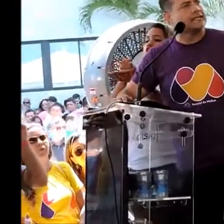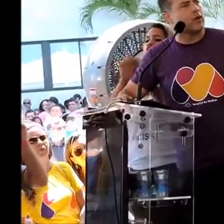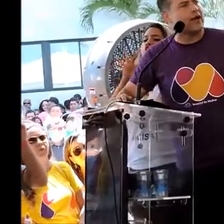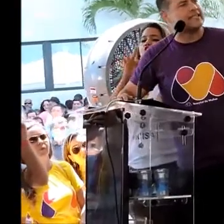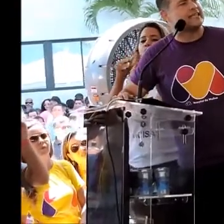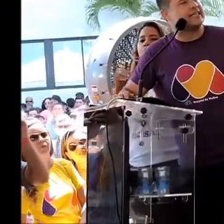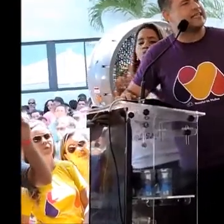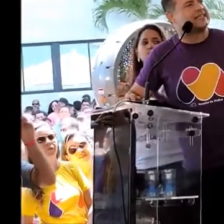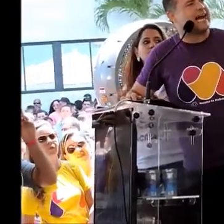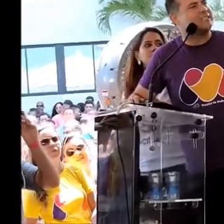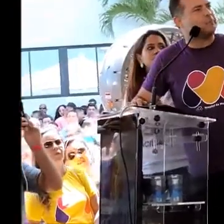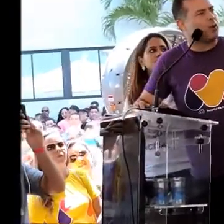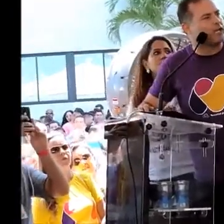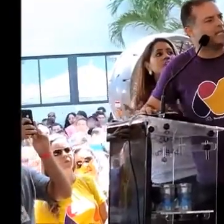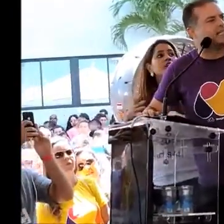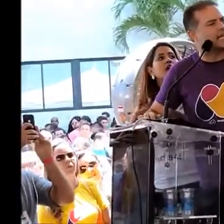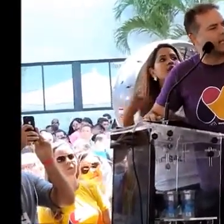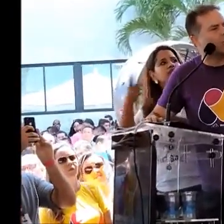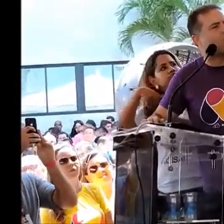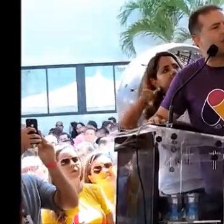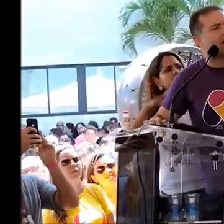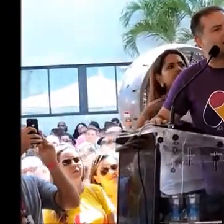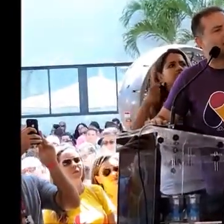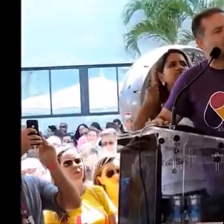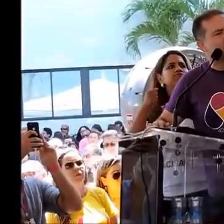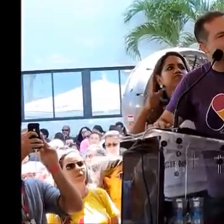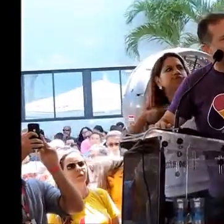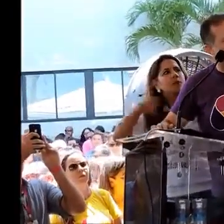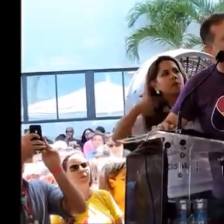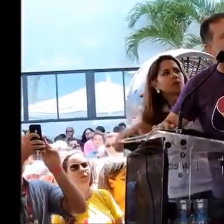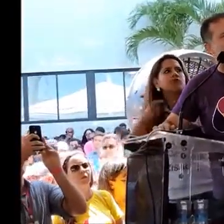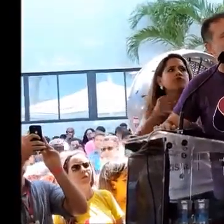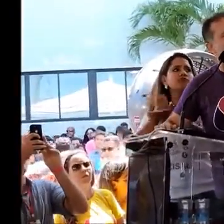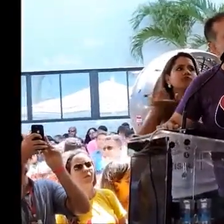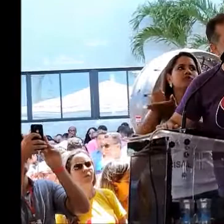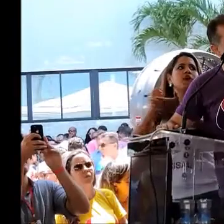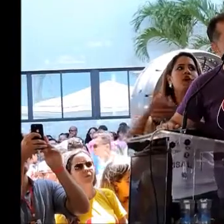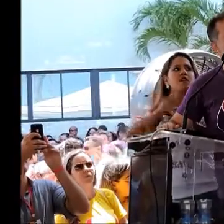todos. Então essa densidade política aqui colocada, de